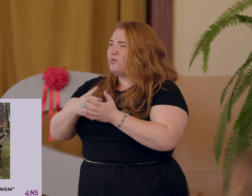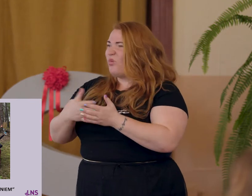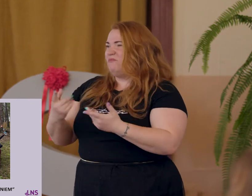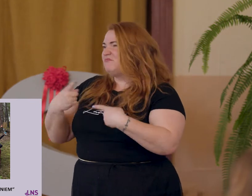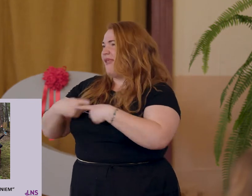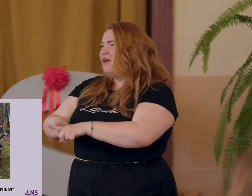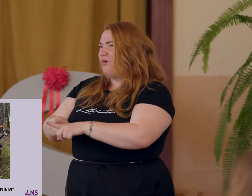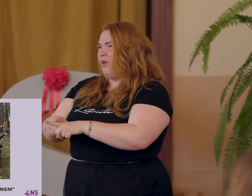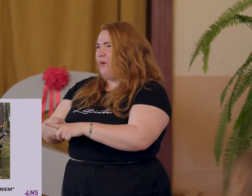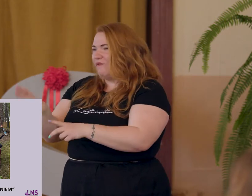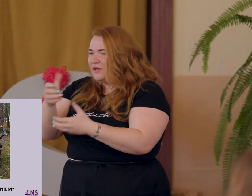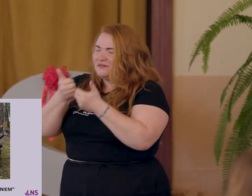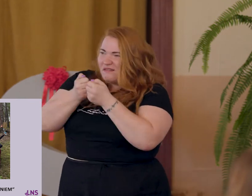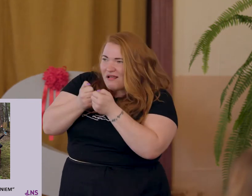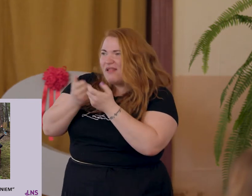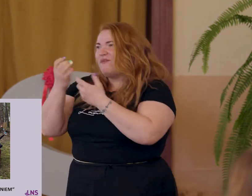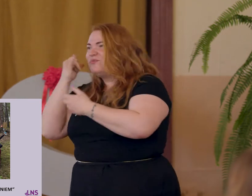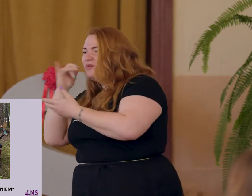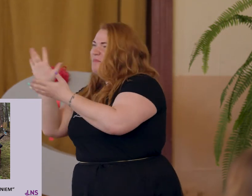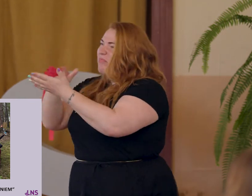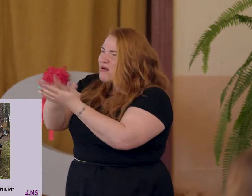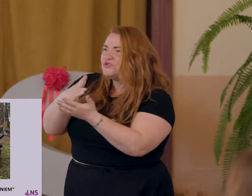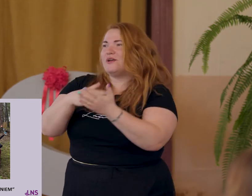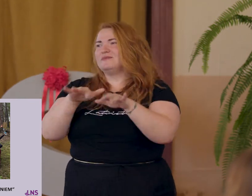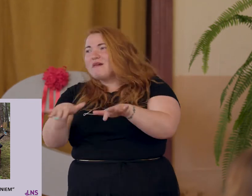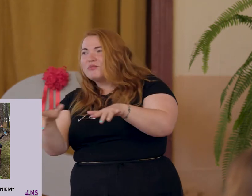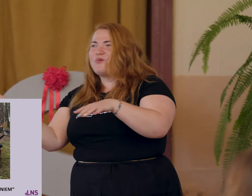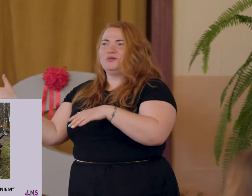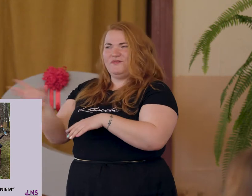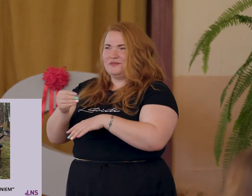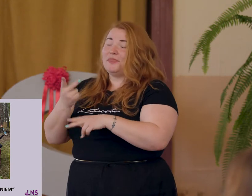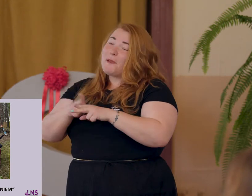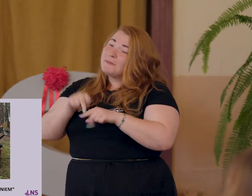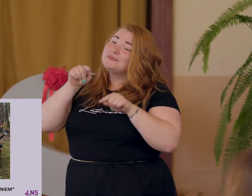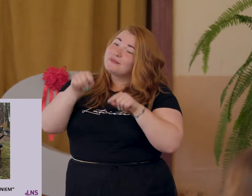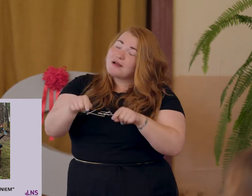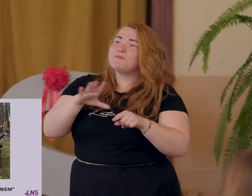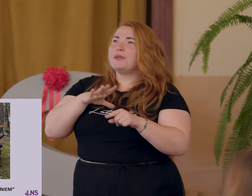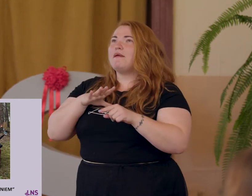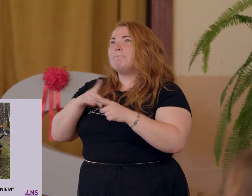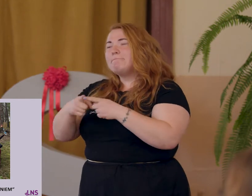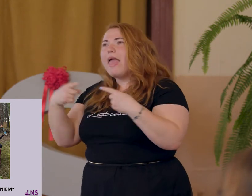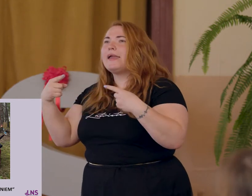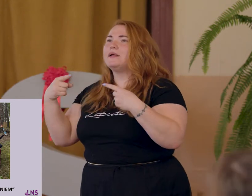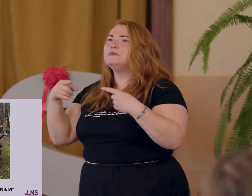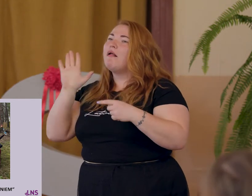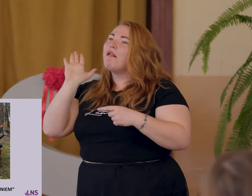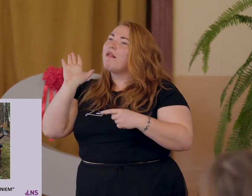dienā izmantojam tās tehnoloģijas, protams, saziņas, planšetes un viss. Bet te tajā pasākuma